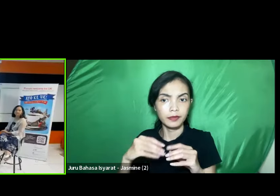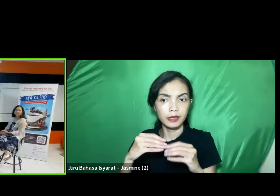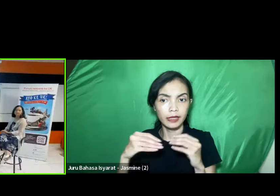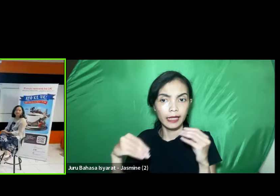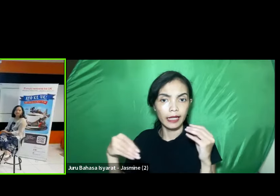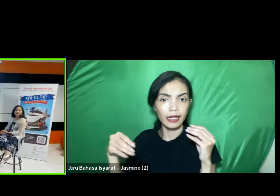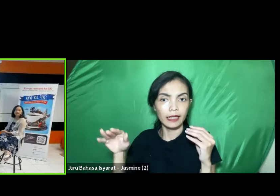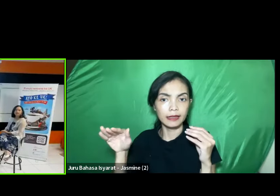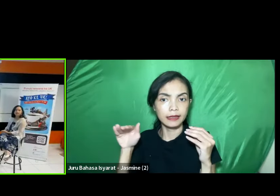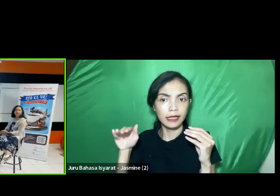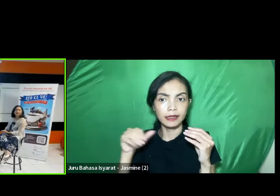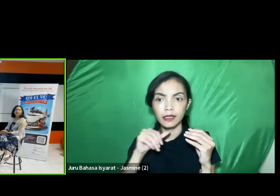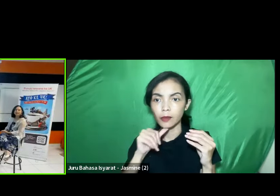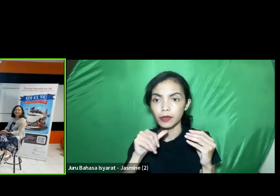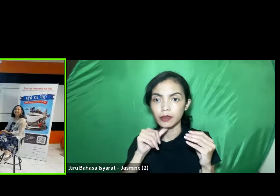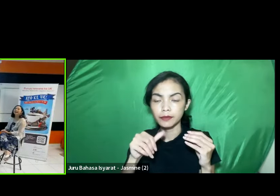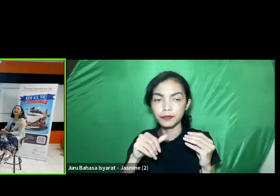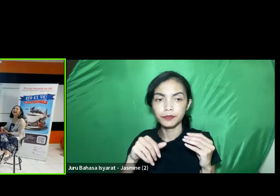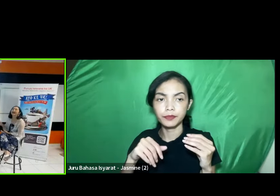genz